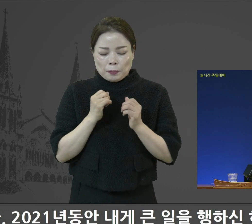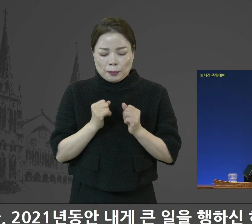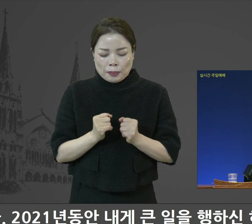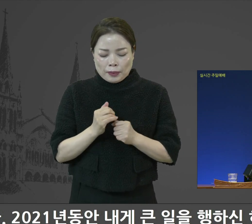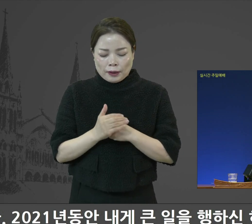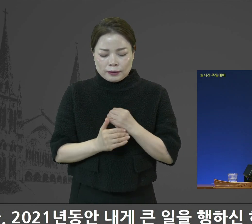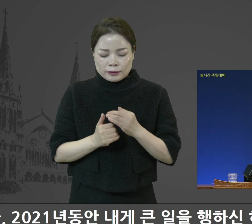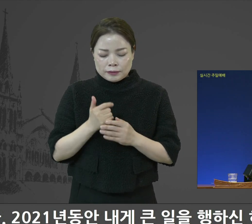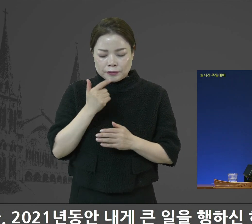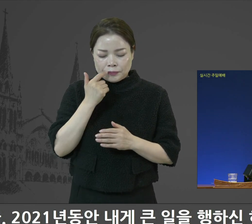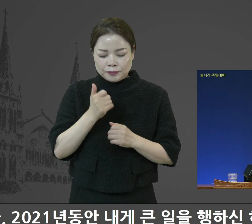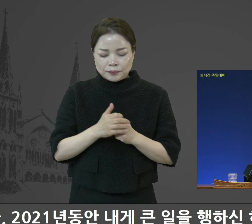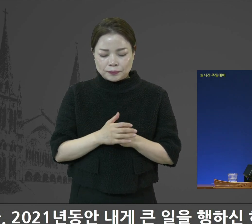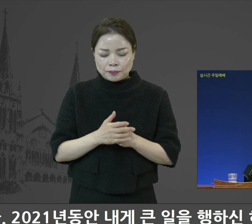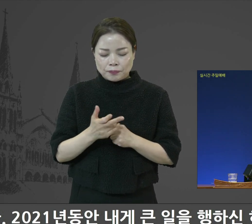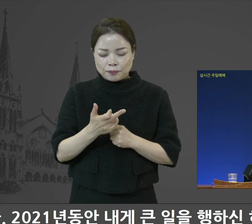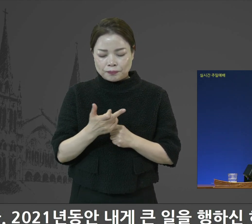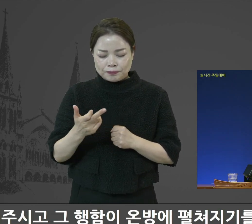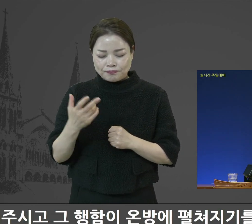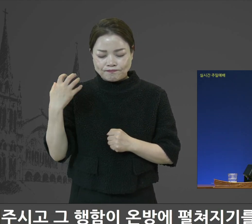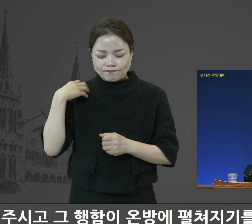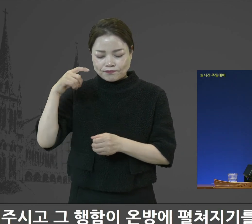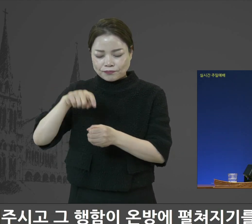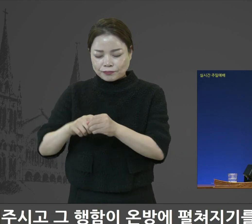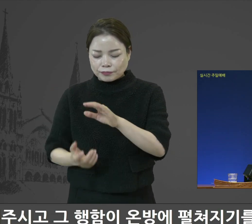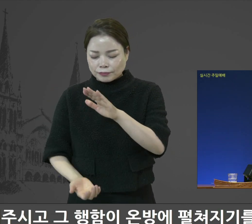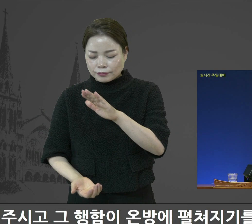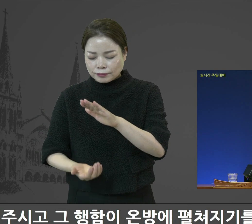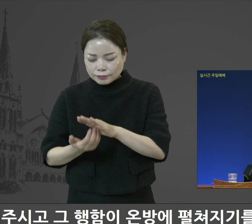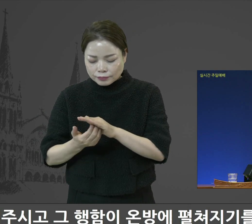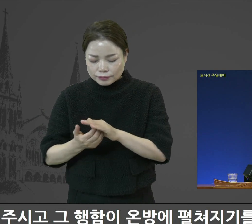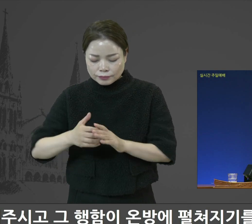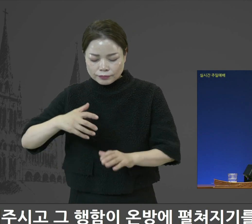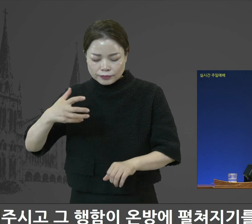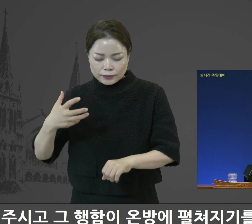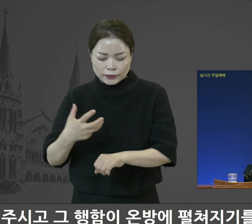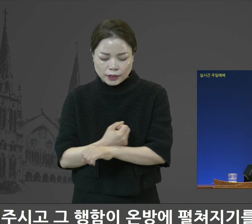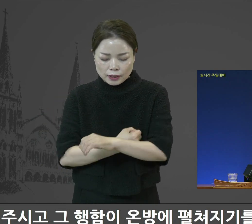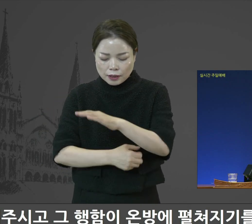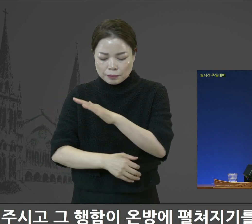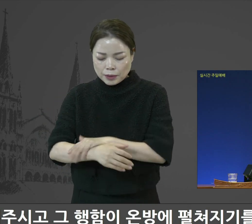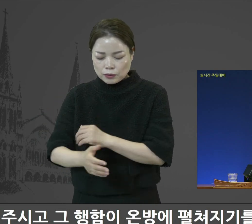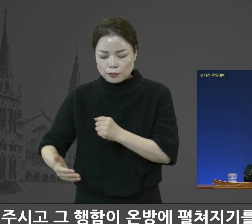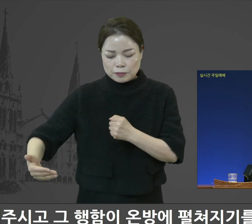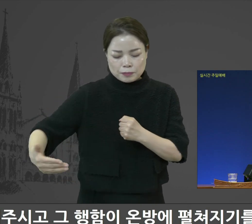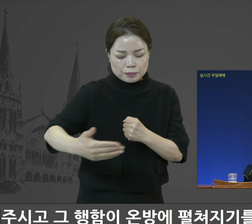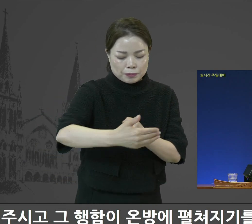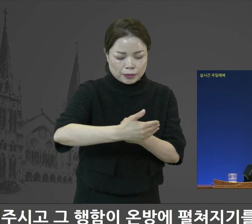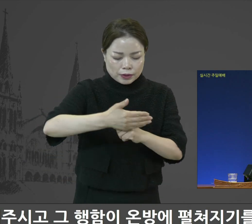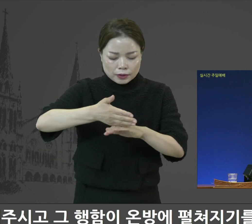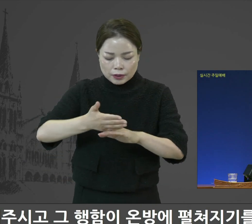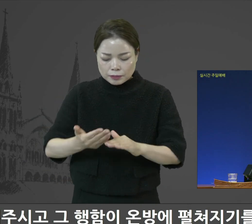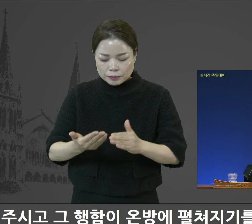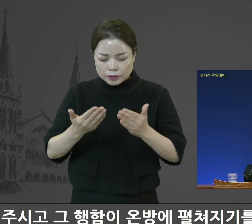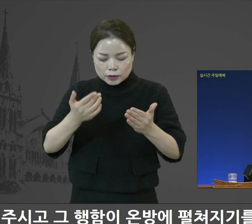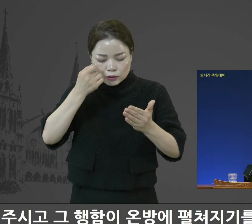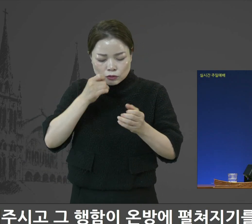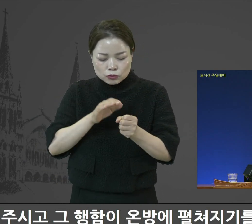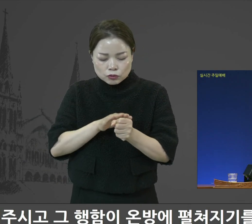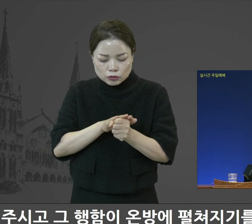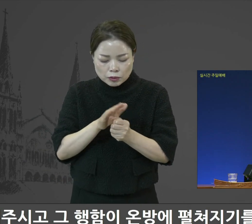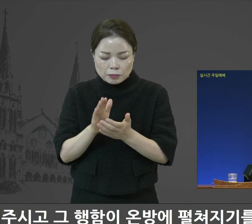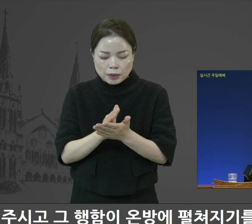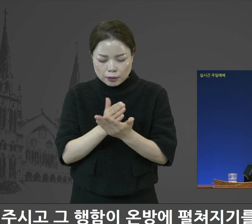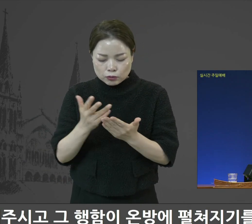하나님, 큰 일을 행해 주셔서 감사합니다. 강한 팔로 붙들어 주셔서 감사합니다. 이제 긍휼을 베풀어